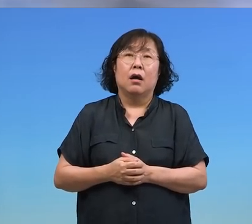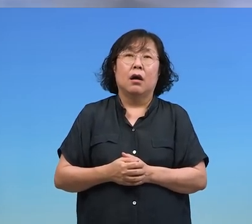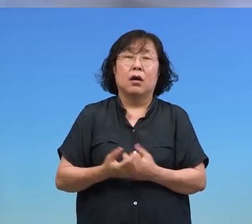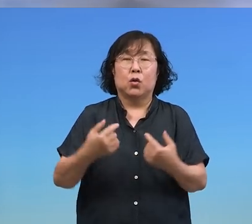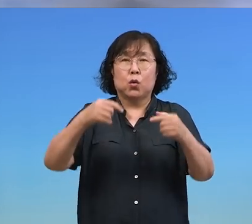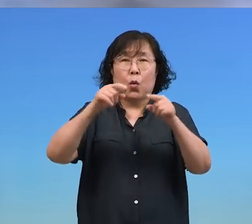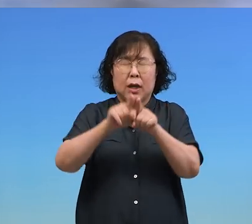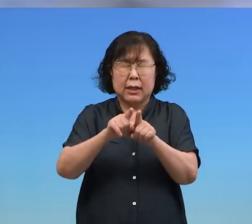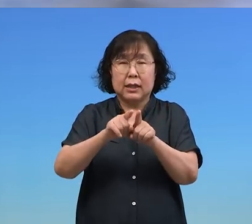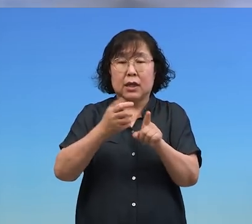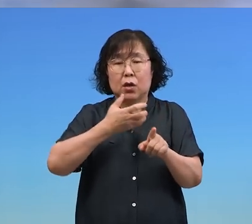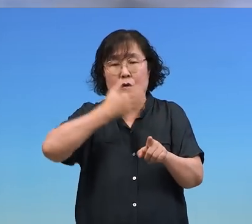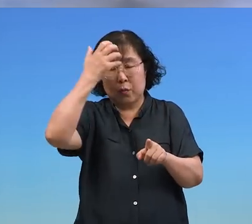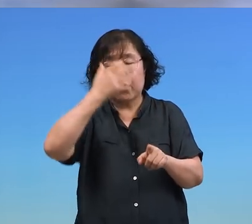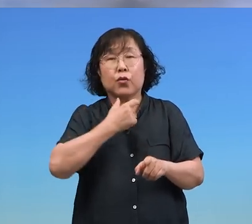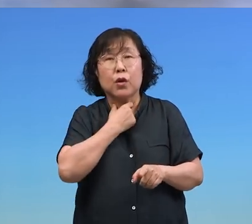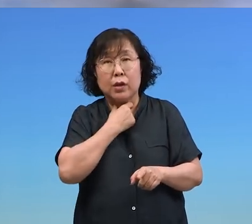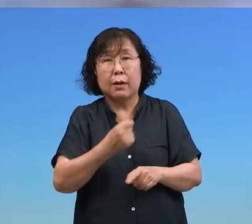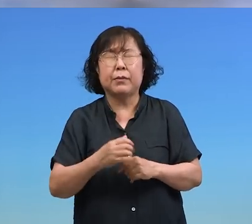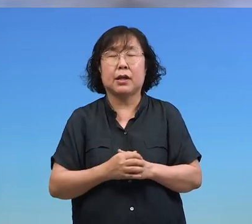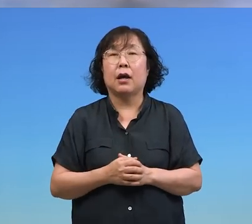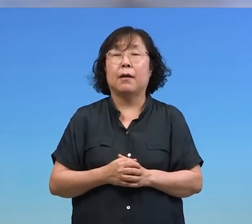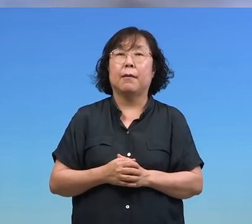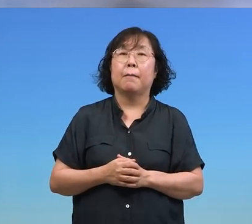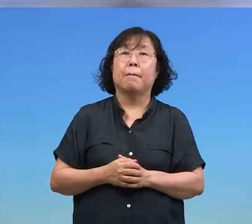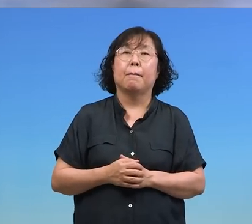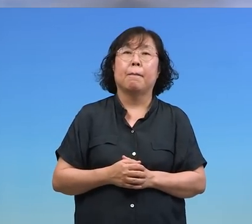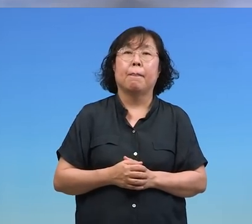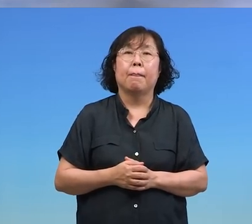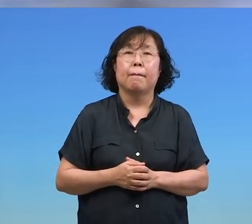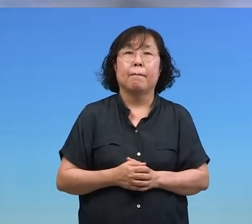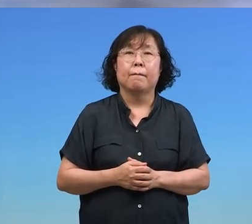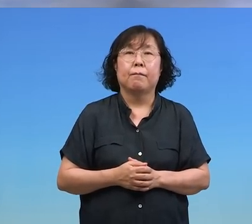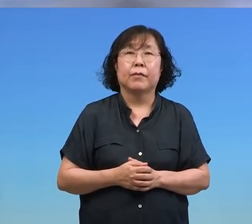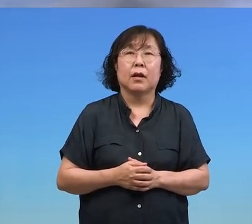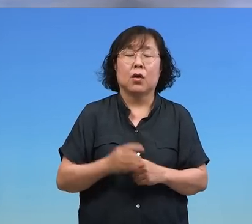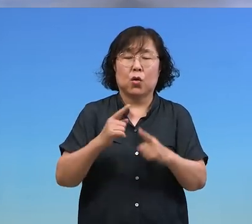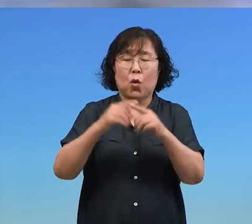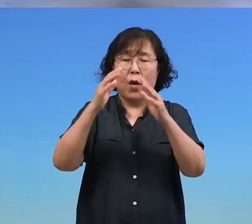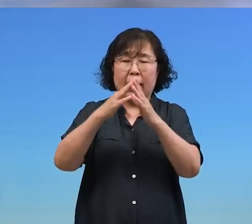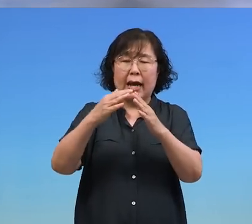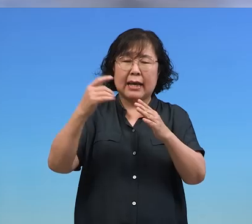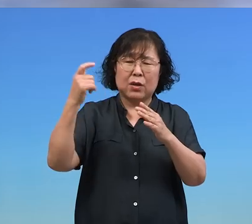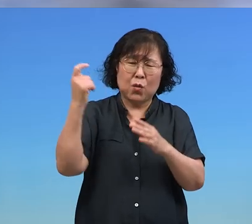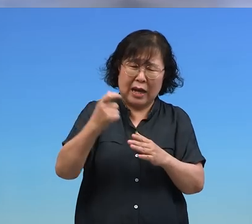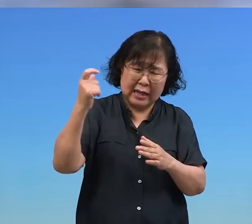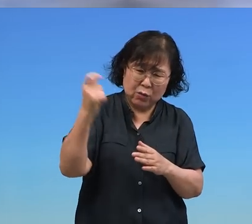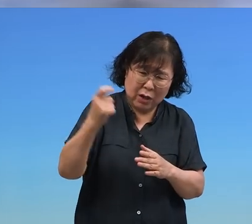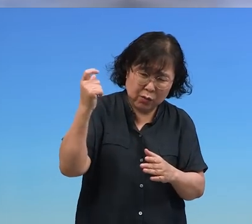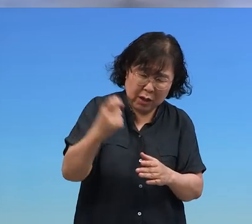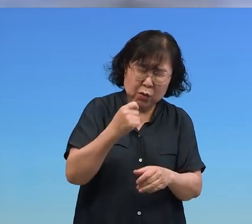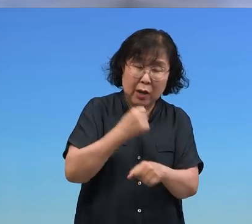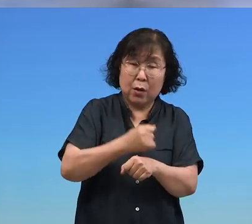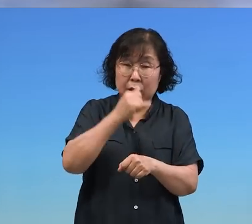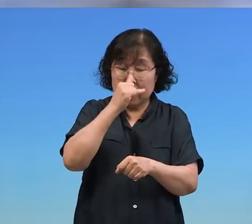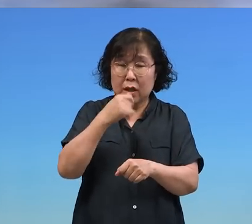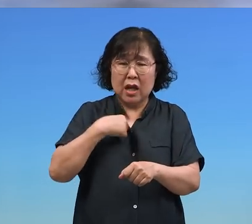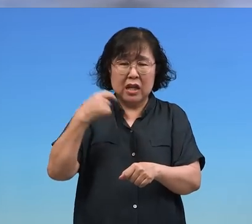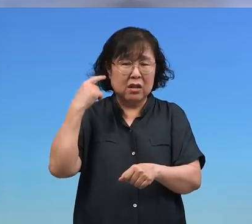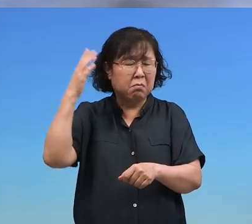구절 묵상, 말씀 암송, 말씀 필사 그동안 내 일 아니야 지금 나하고 상관없는 일이야